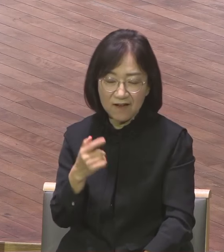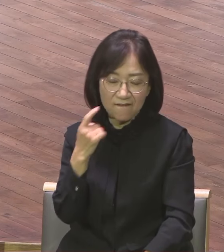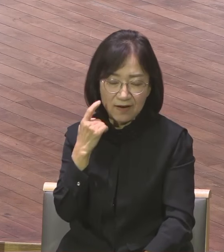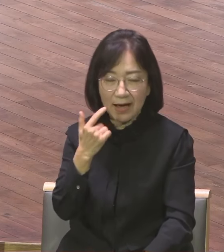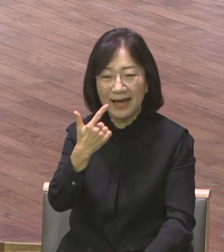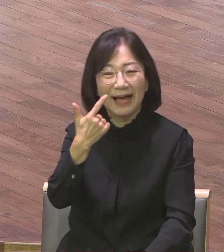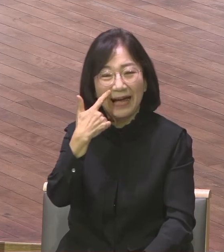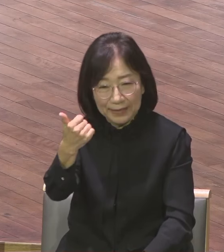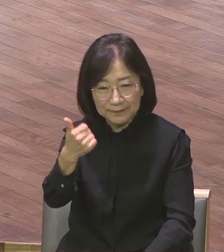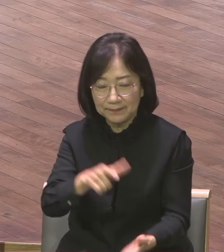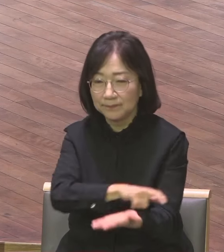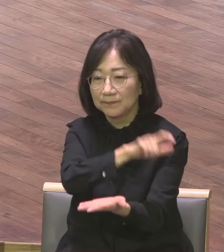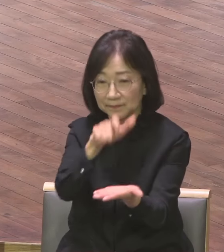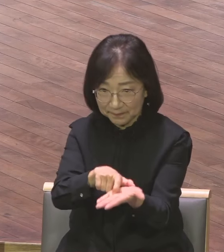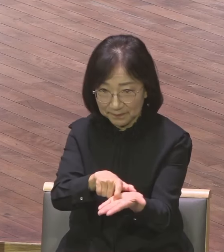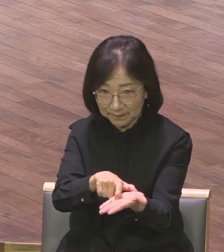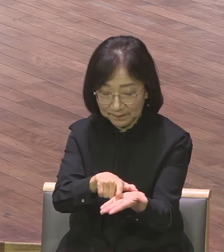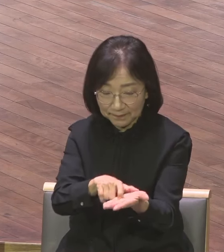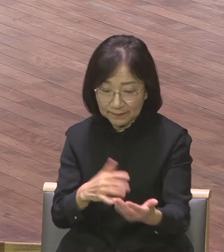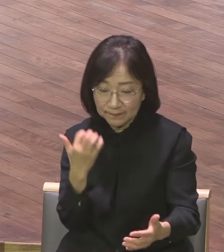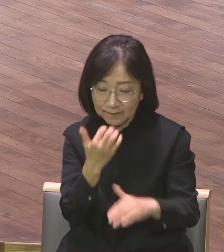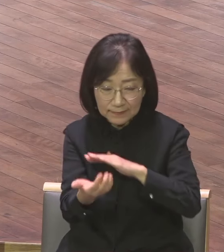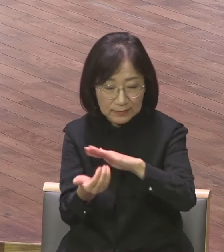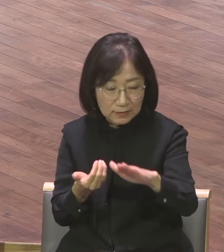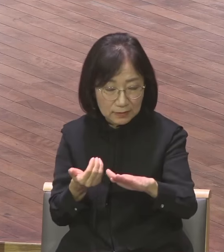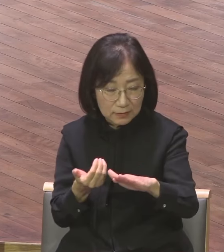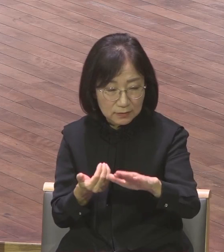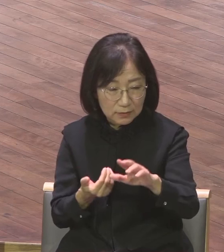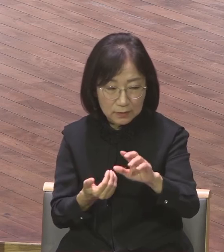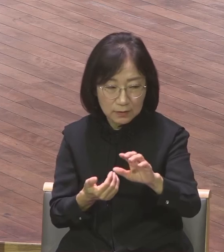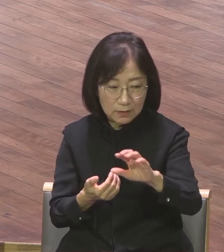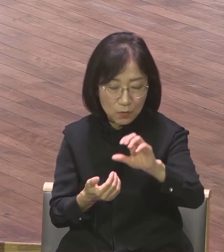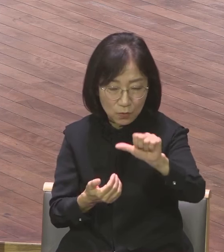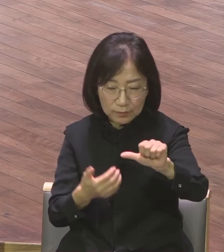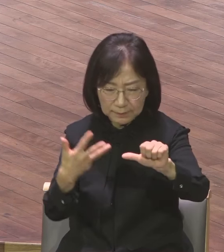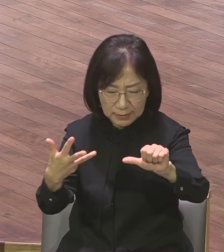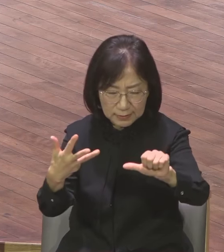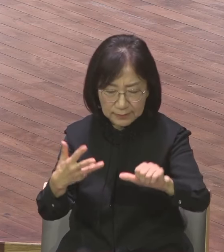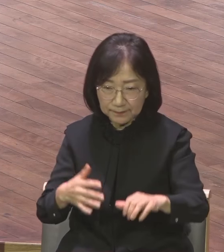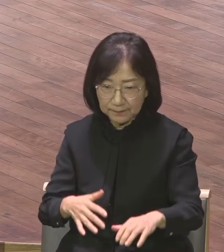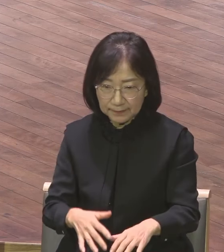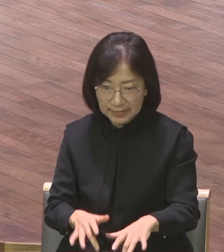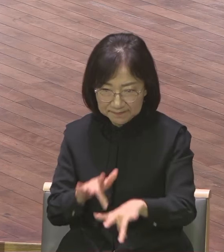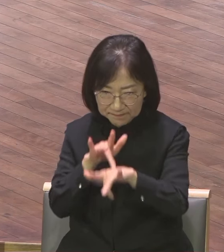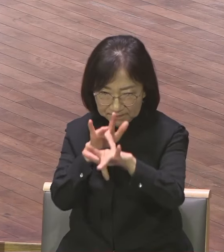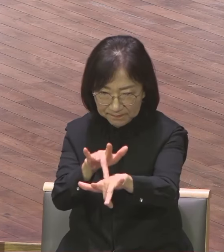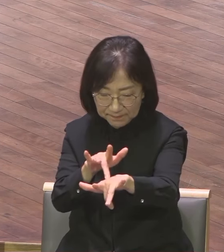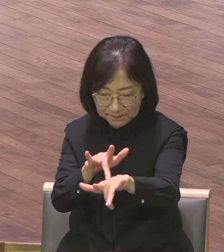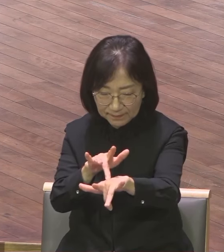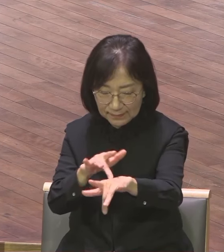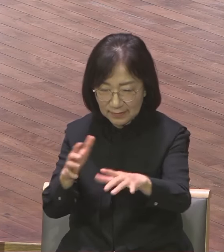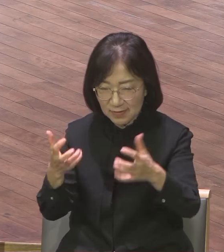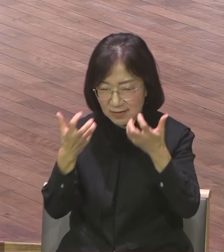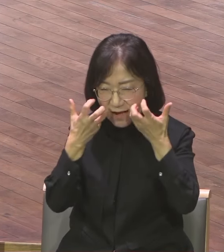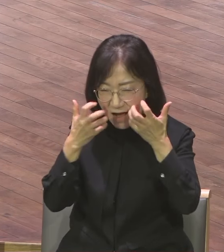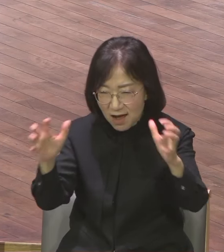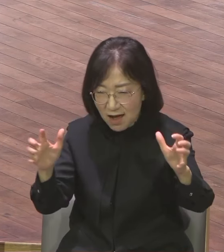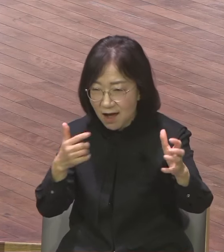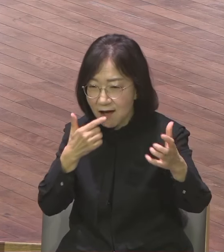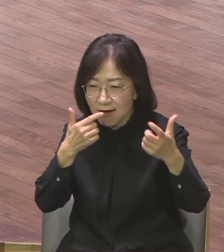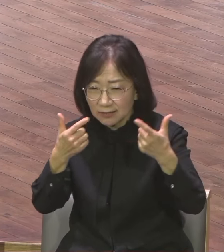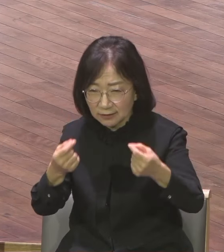그렇게 밝히고 있어. 베드로전서 5장 8절에 보면 대적 마귀가 우는 사자같이